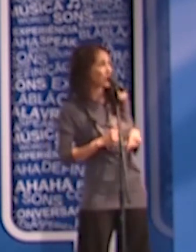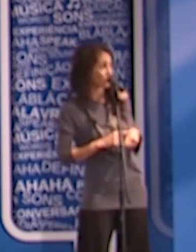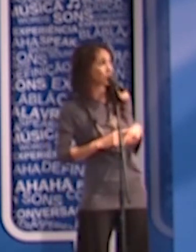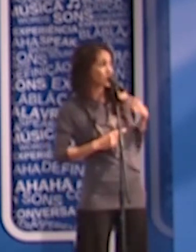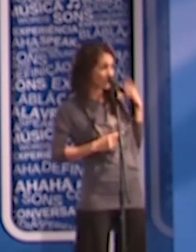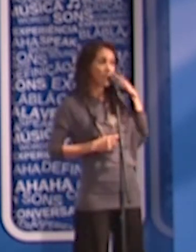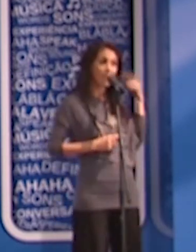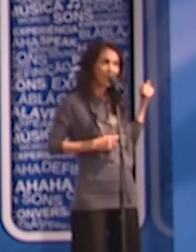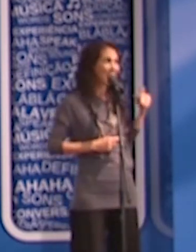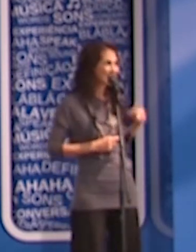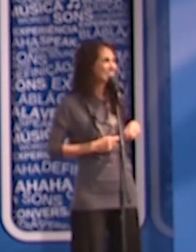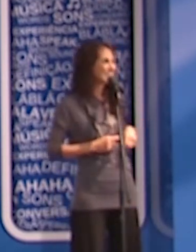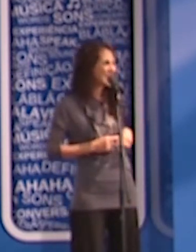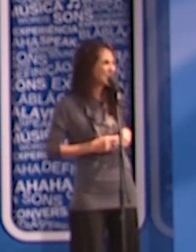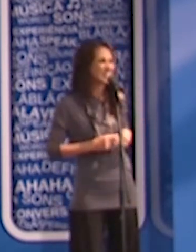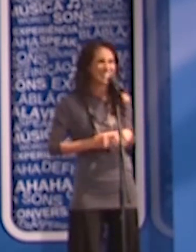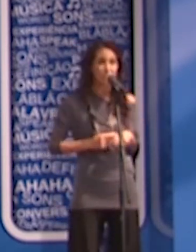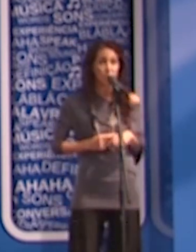eu estou contigo, perto da vista,